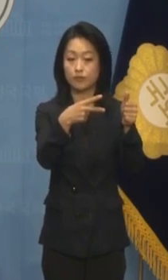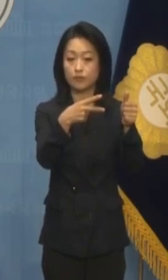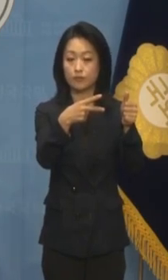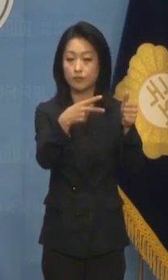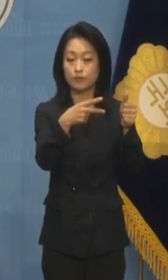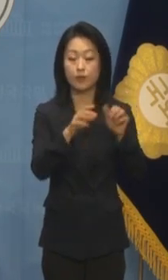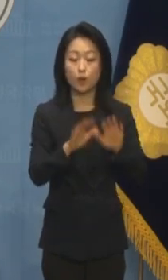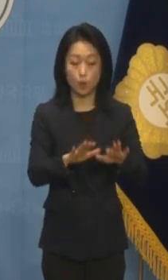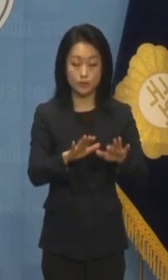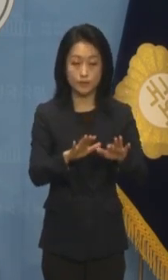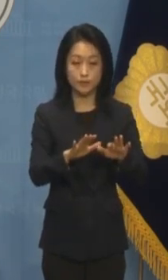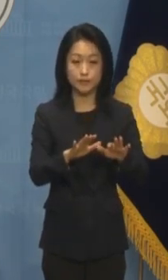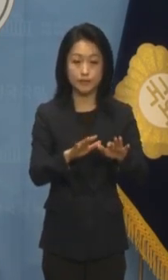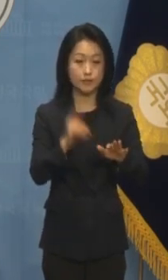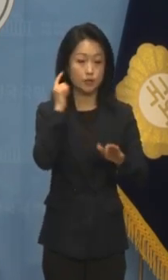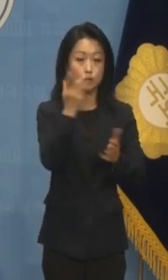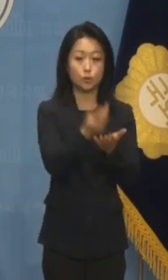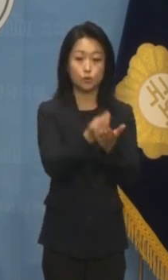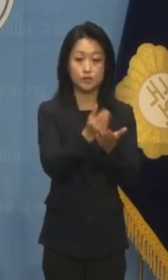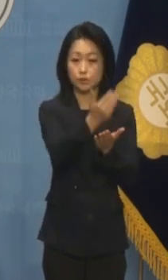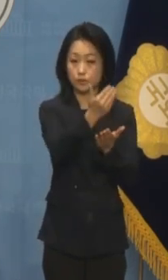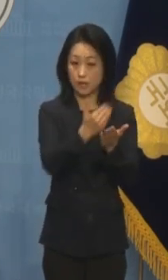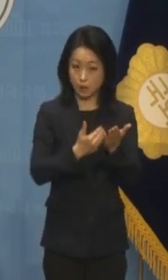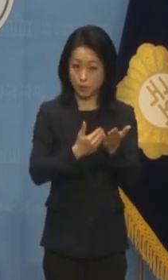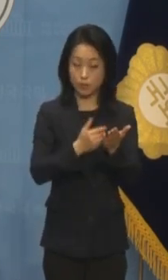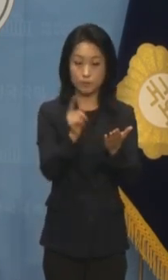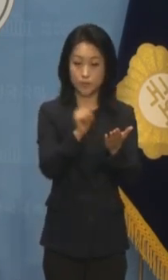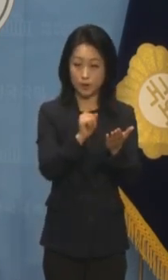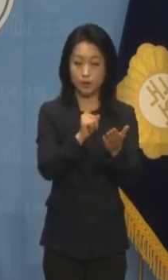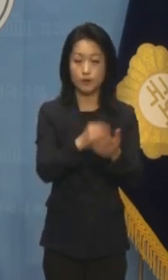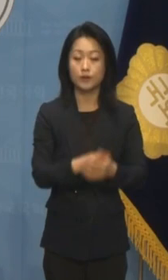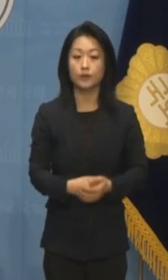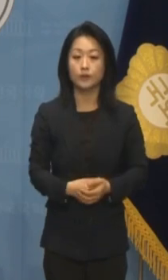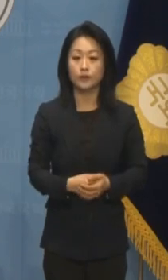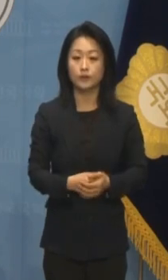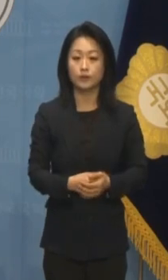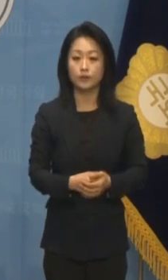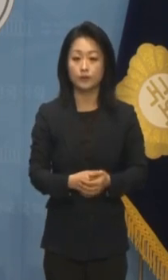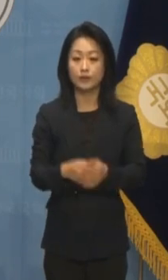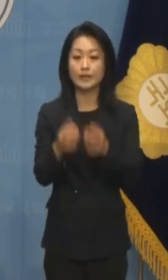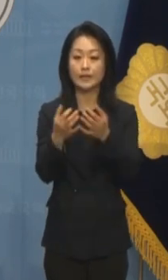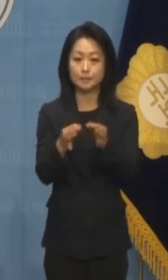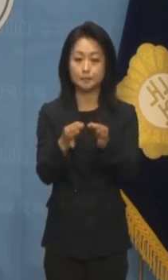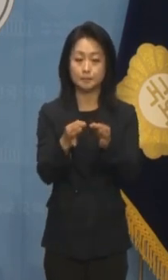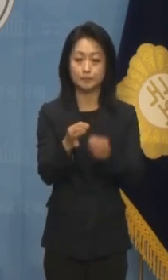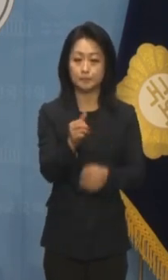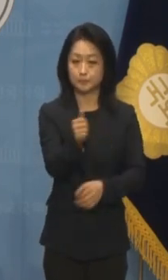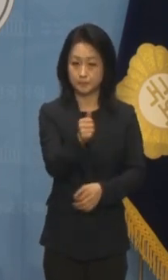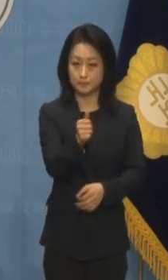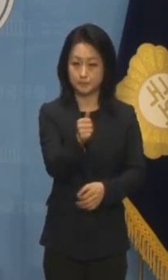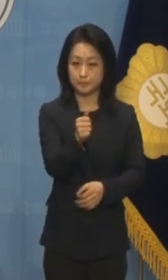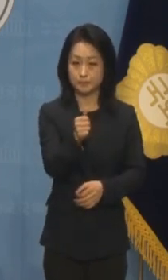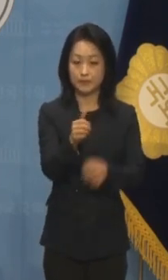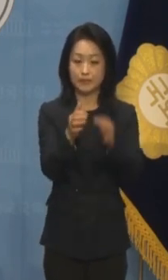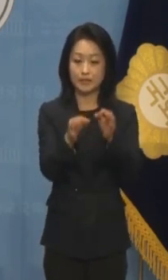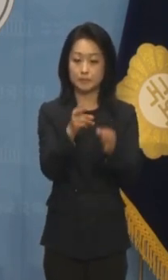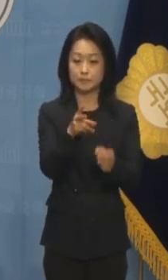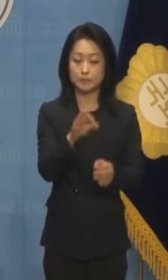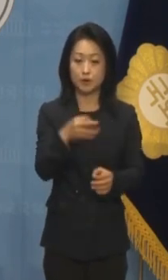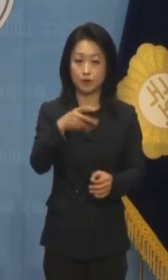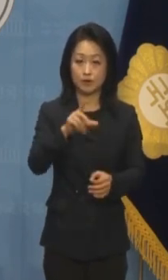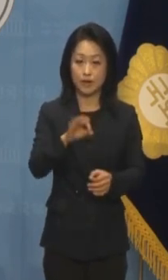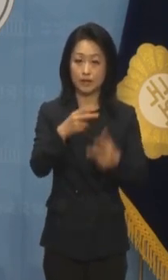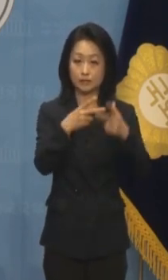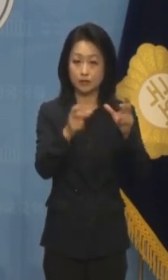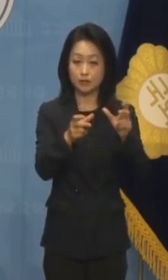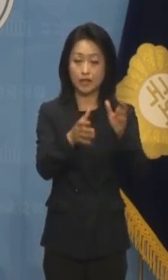오늘 녹취록에 공개되는 내용에는 이런 내용이 들어 있습니다. 김모 씨, 당시 김병량